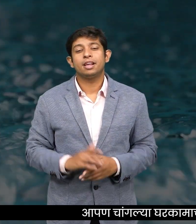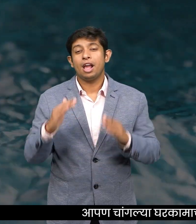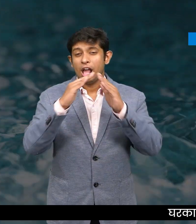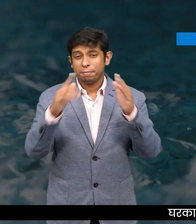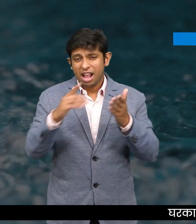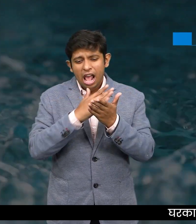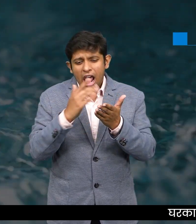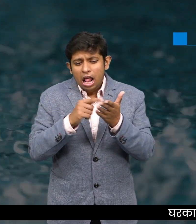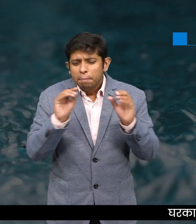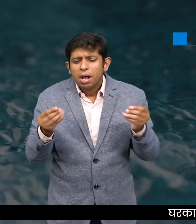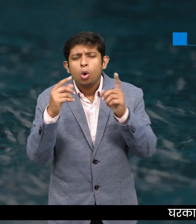करूया. घरकामाच्या पद्धती: